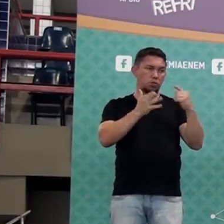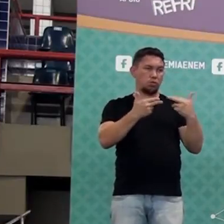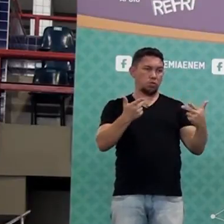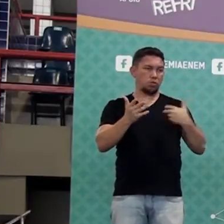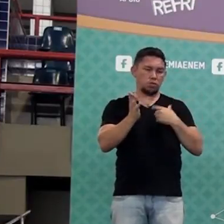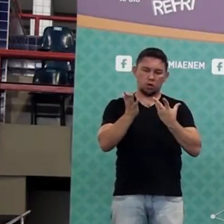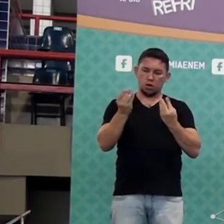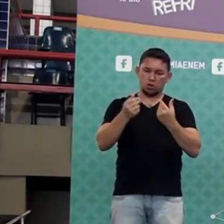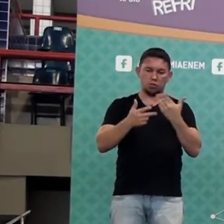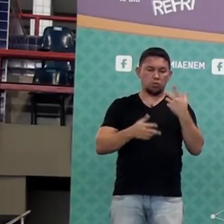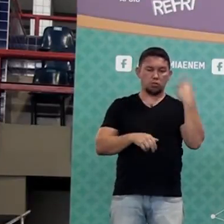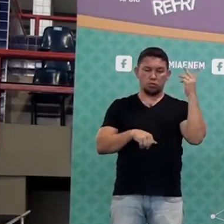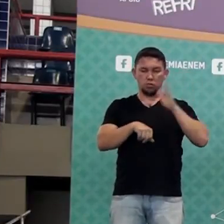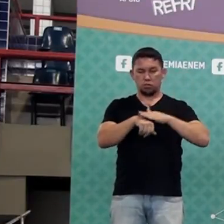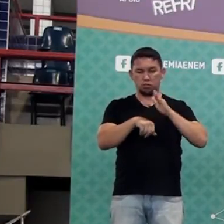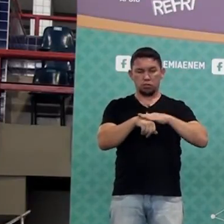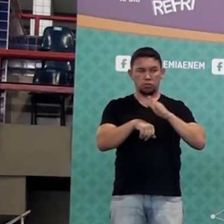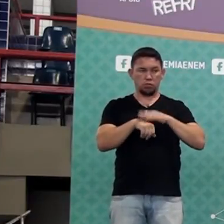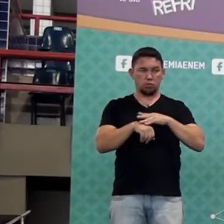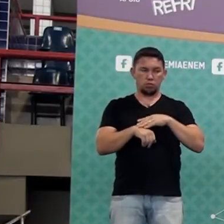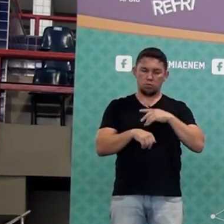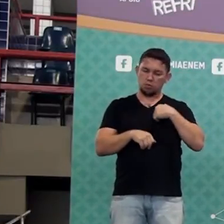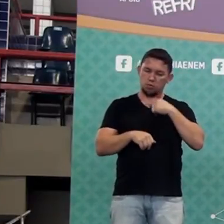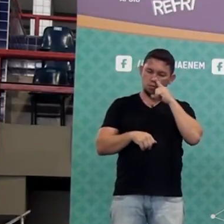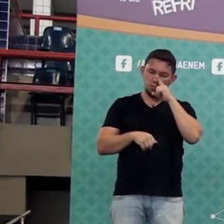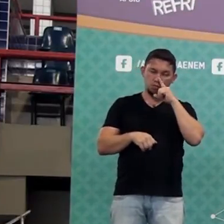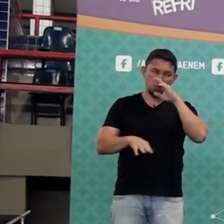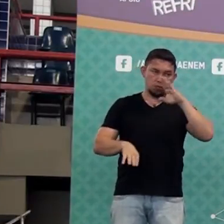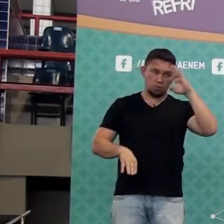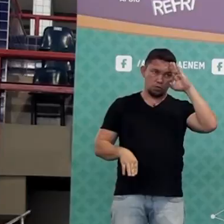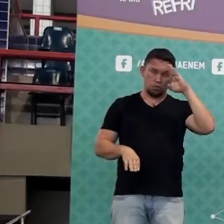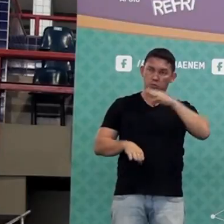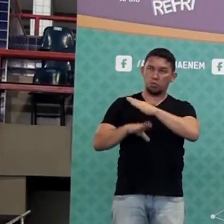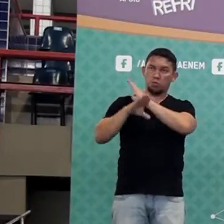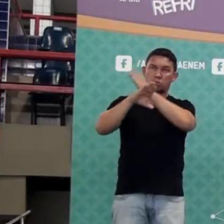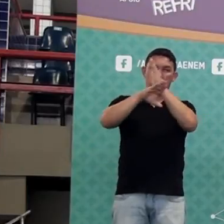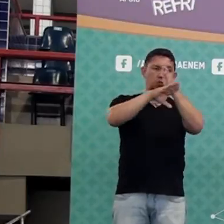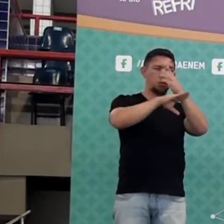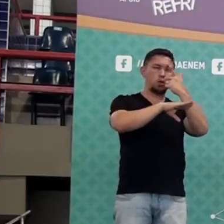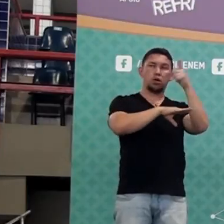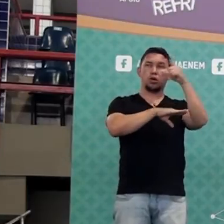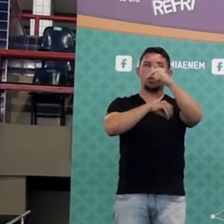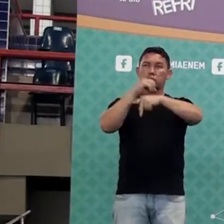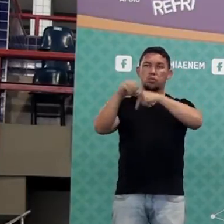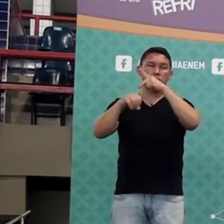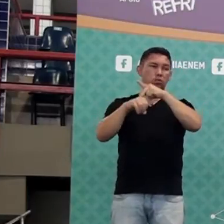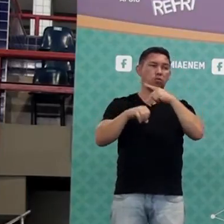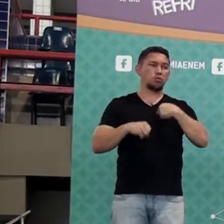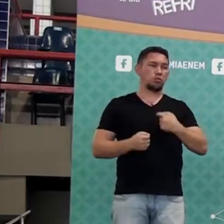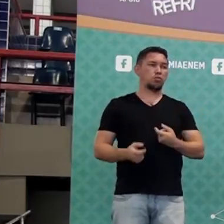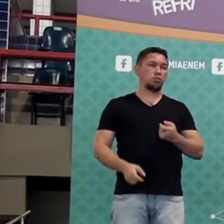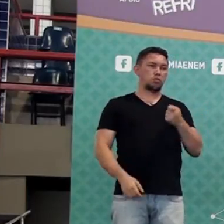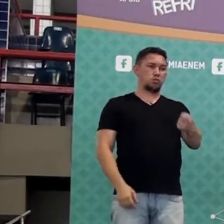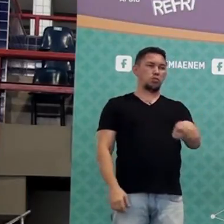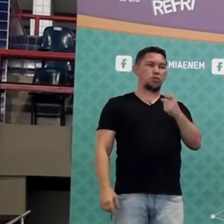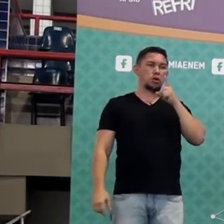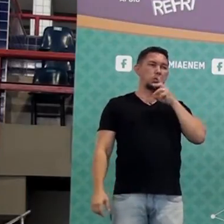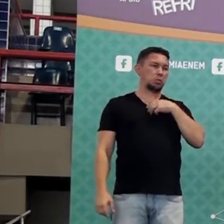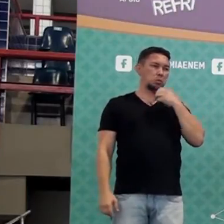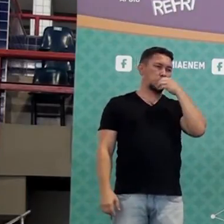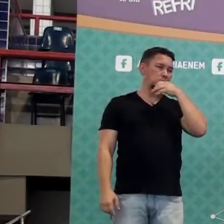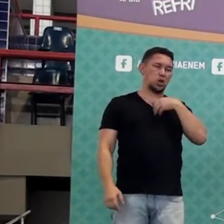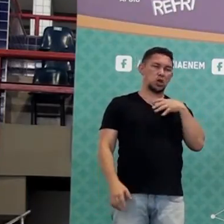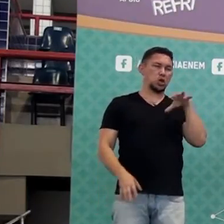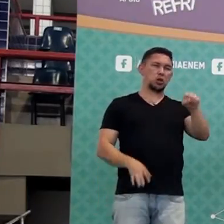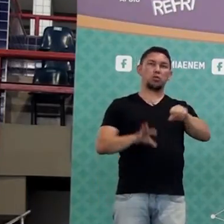É cômodo para eles ter uma força militar em relação aos outros países, porque aí eles podem se impor na base da força,